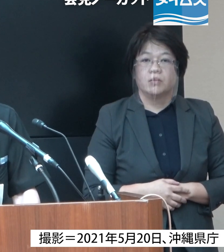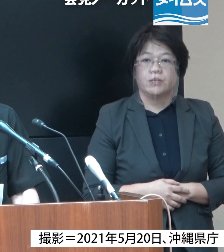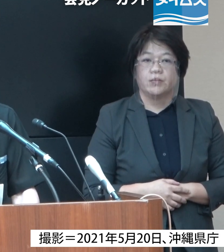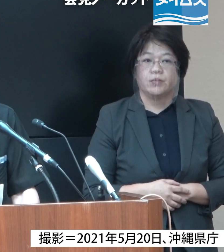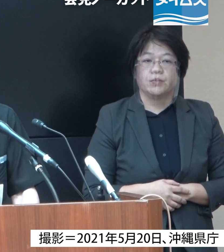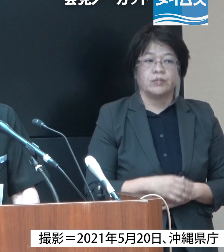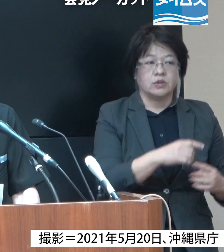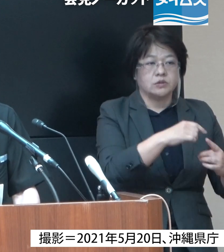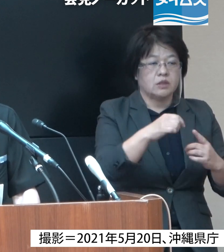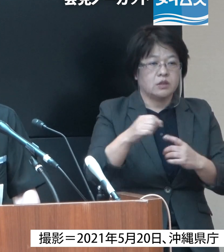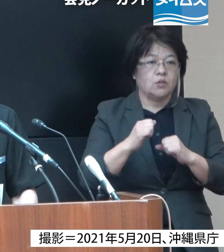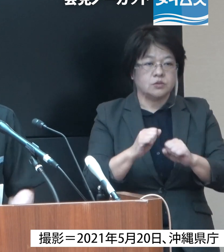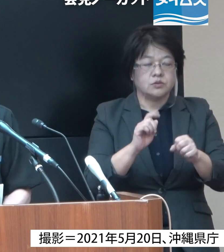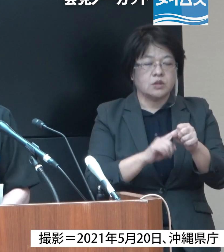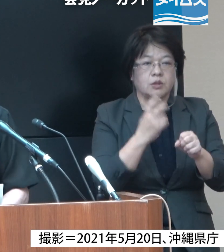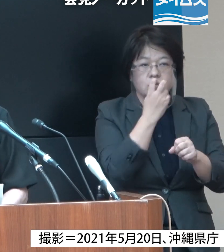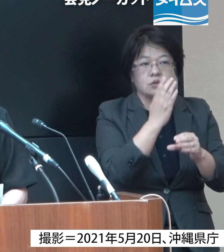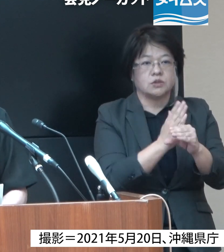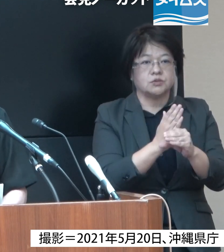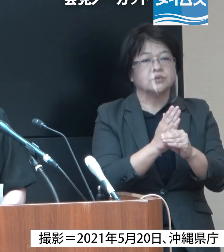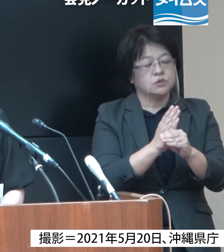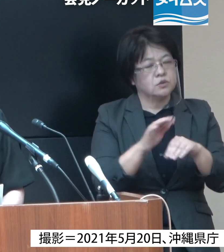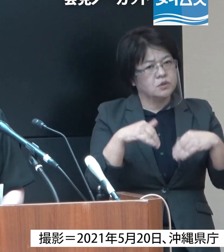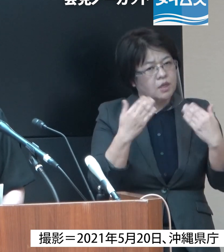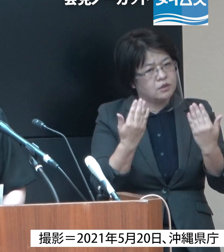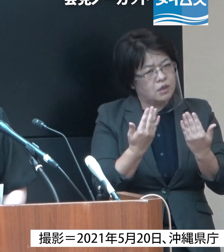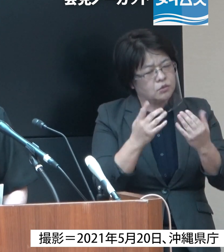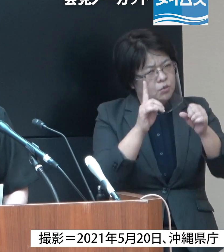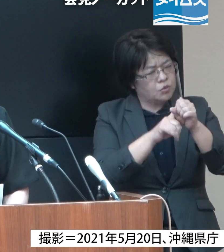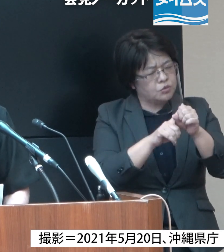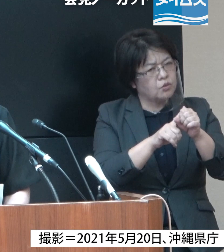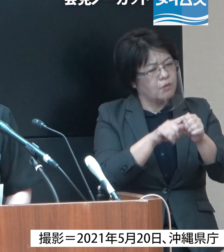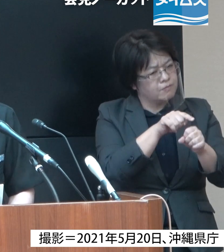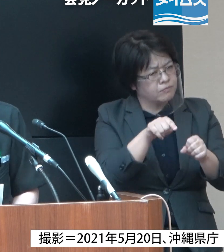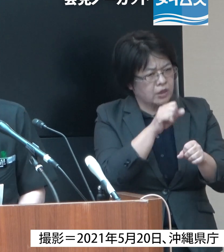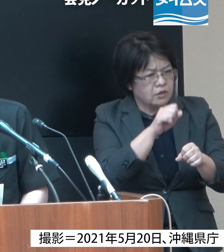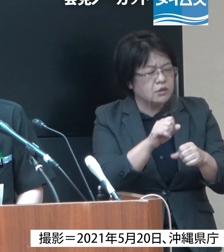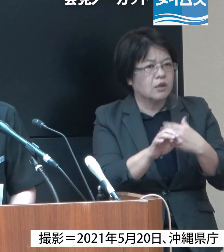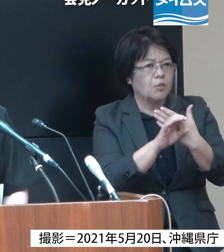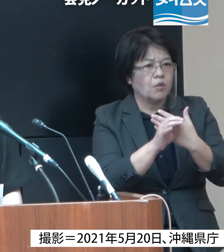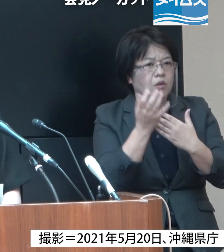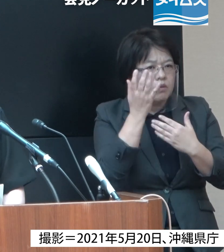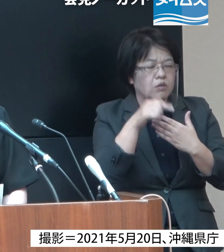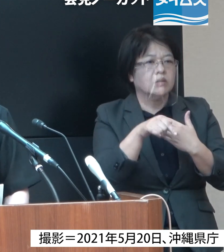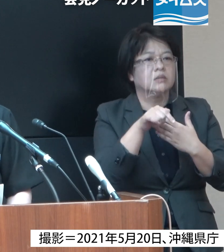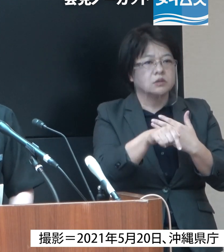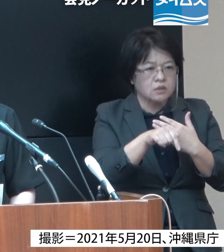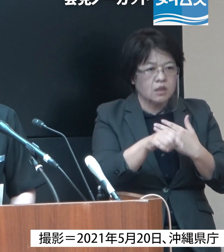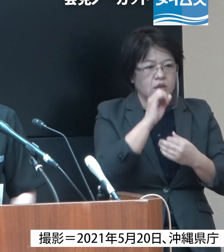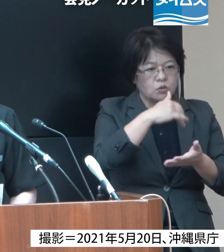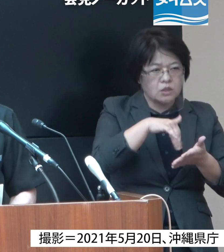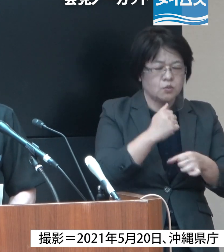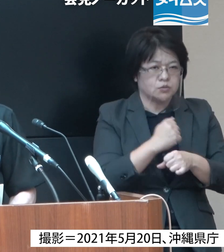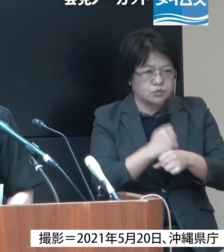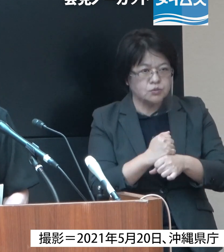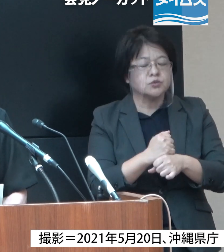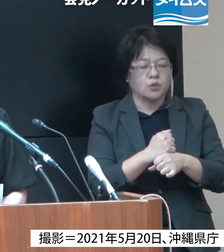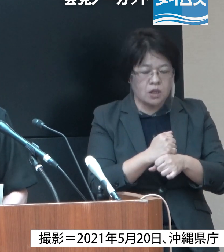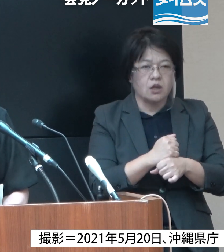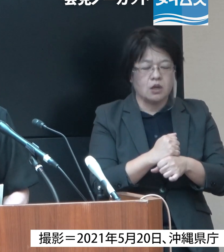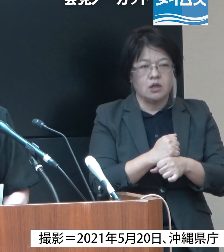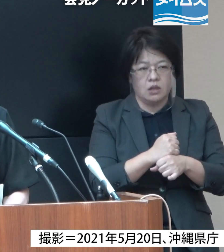調査をしております。ある程度の目安を立ててですね、 予算の措置もしなければなりません